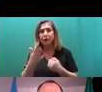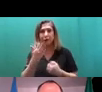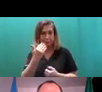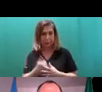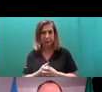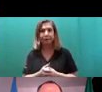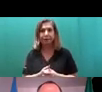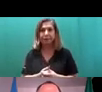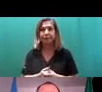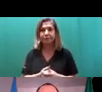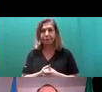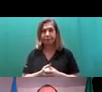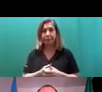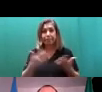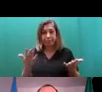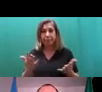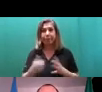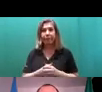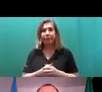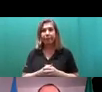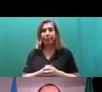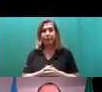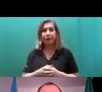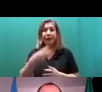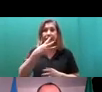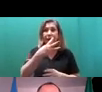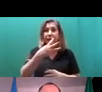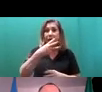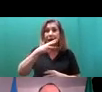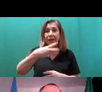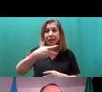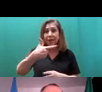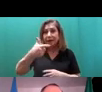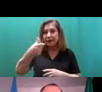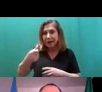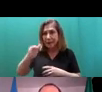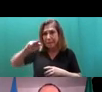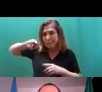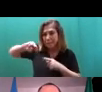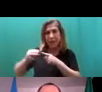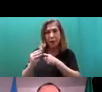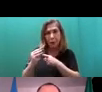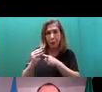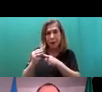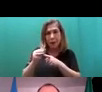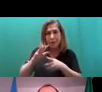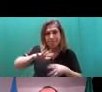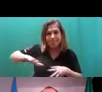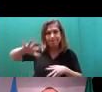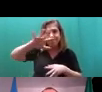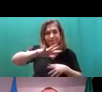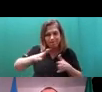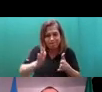Em total, são 326 milhões de pessoas em condições de pobreza e pobreza extrema, que